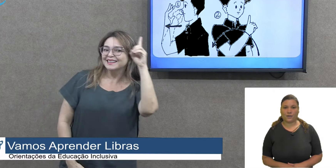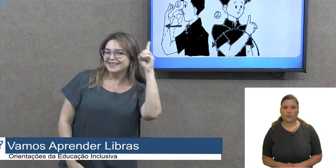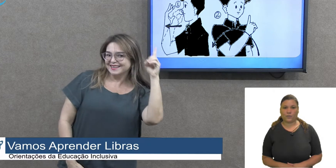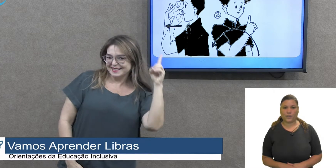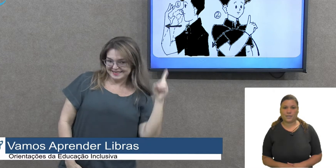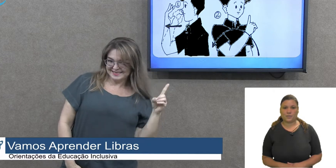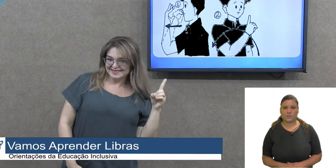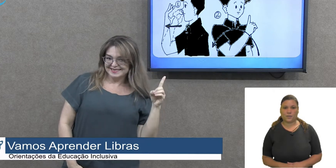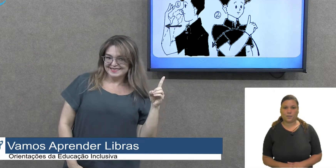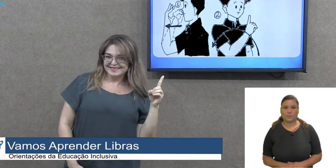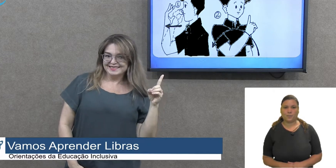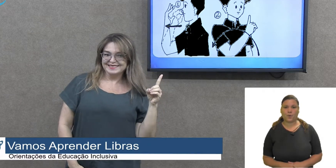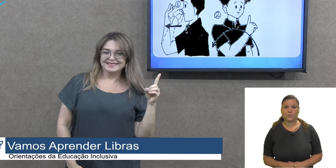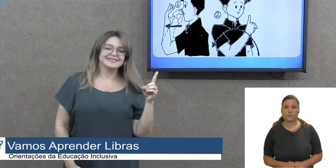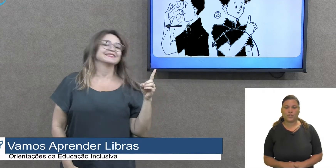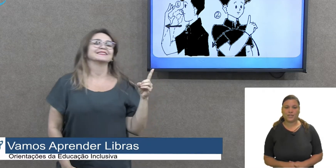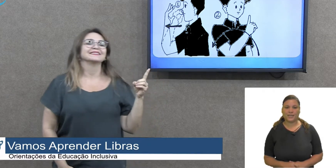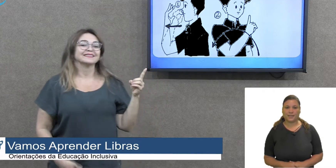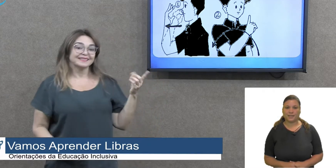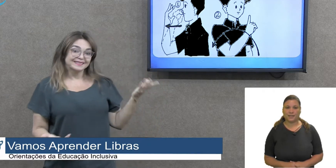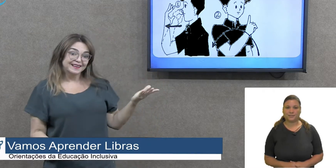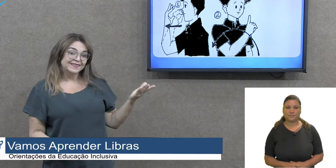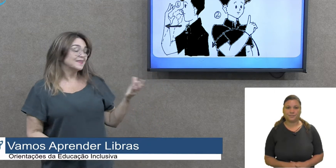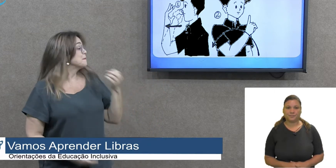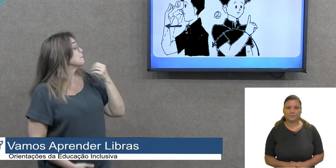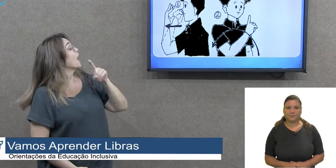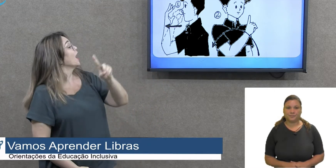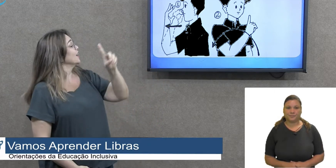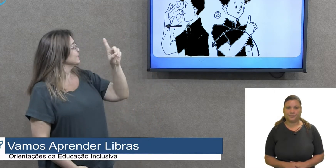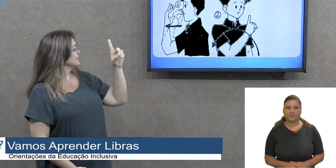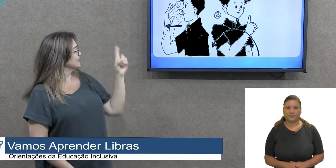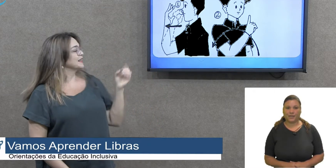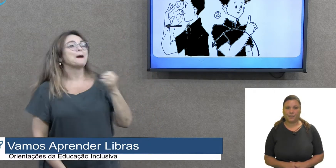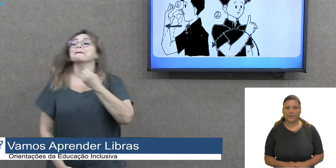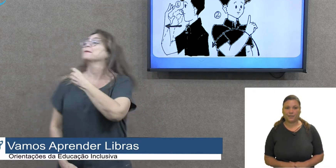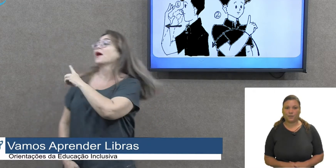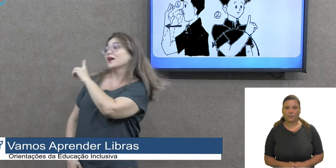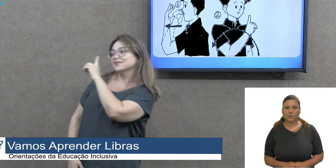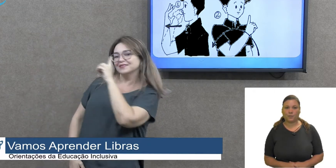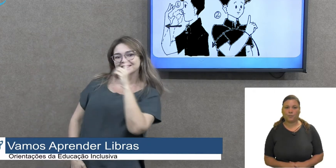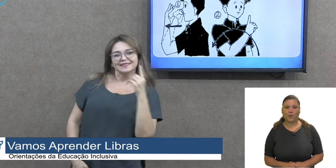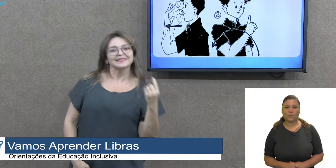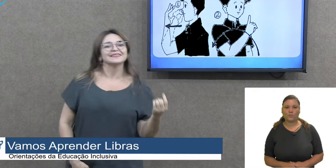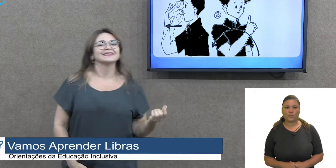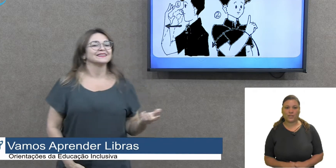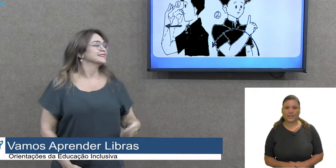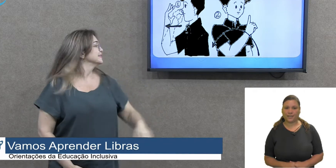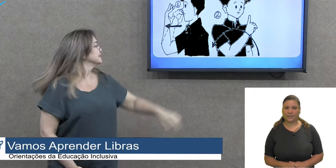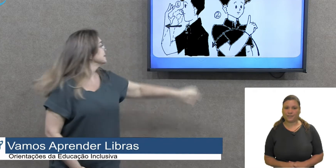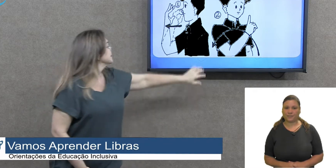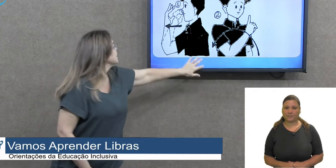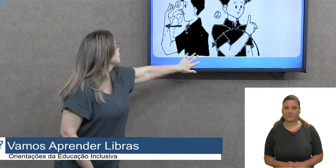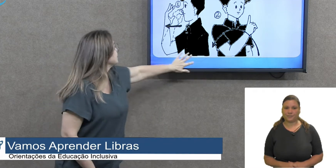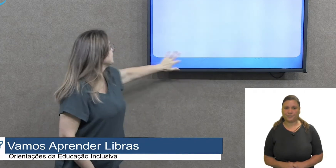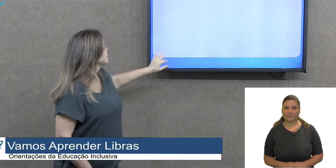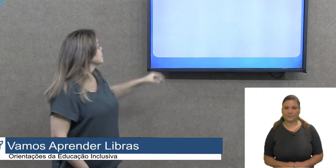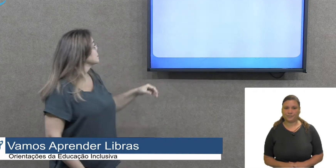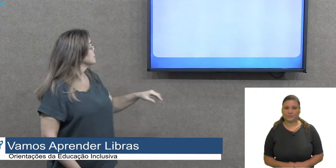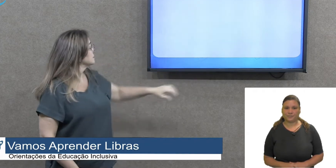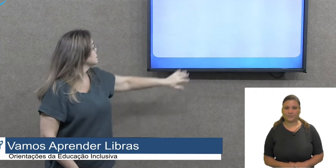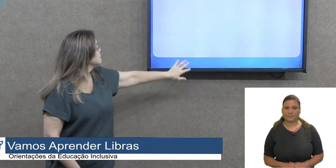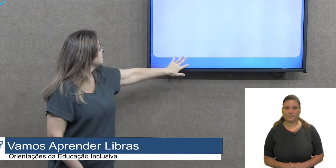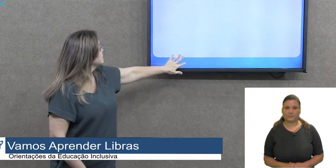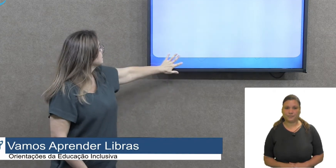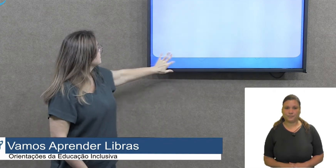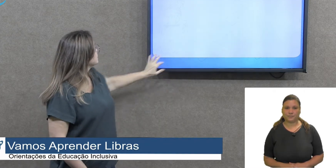Olha agora a configuração de mão. Bom dia. Aprendam comigo. Bom dia.